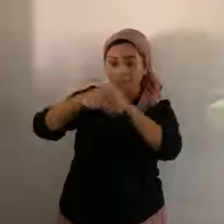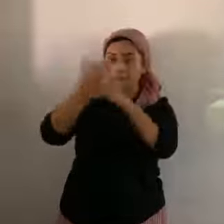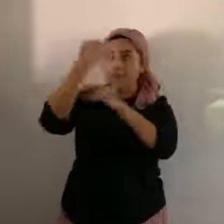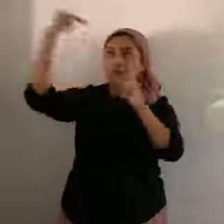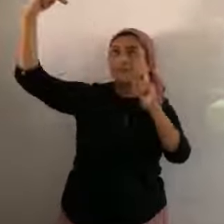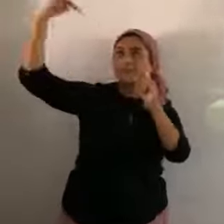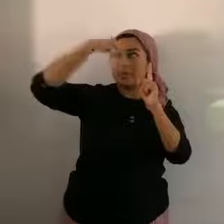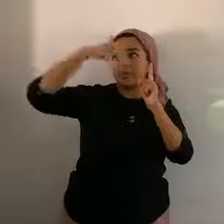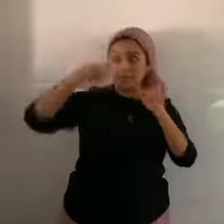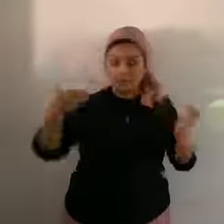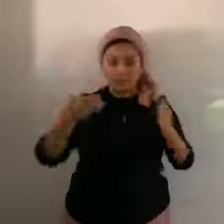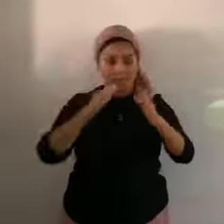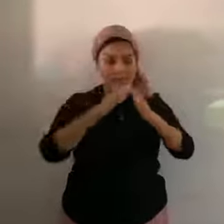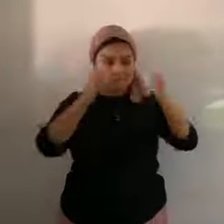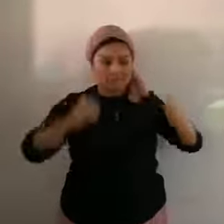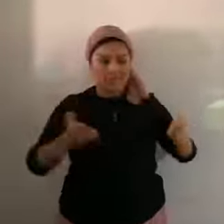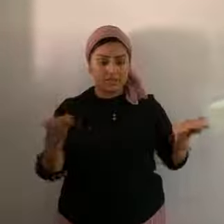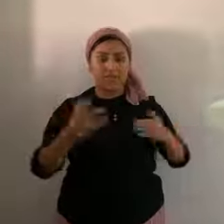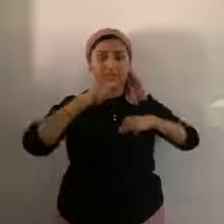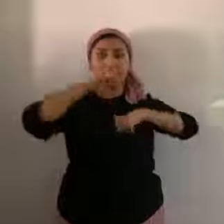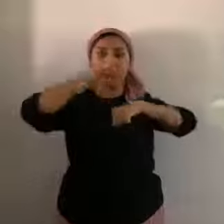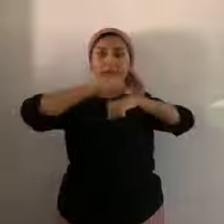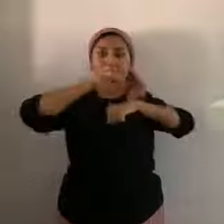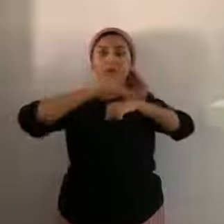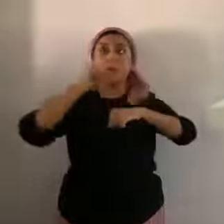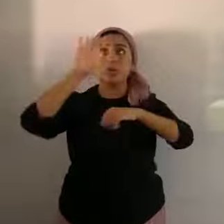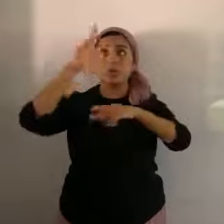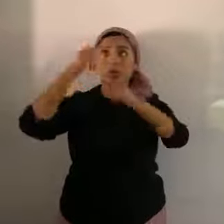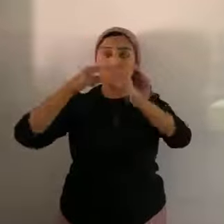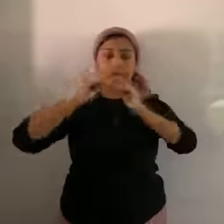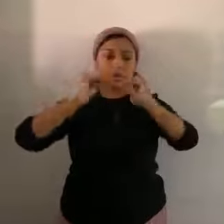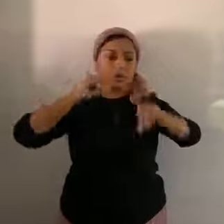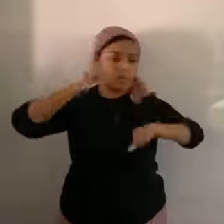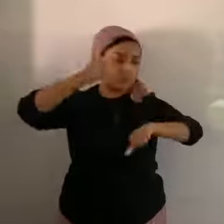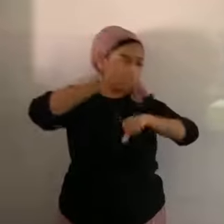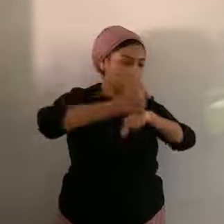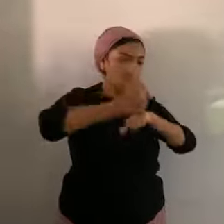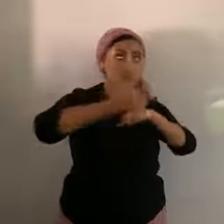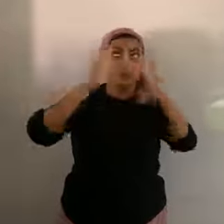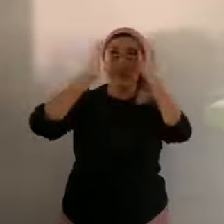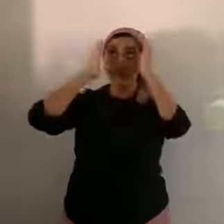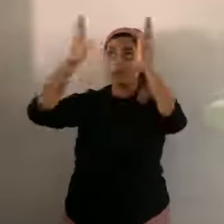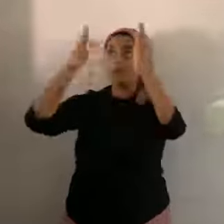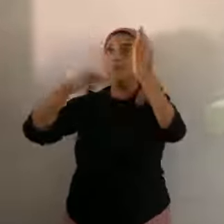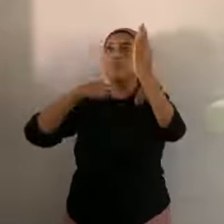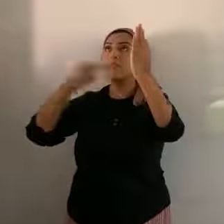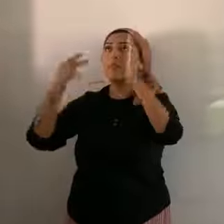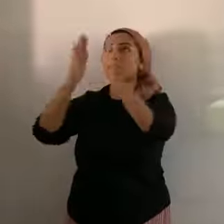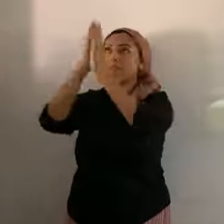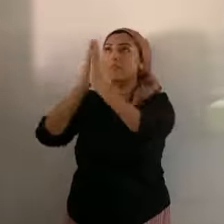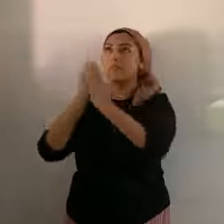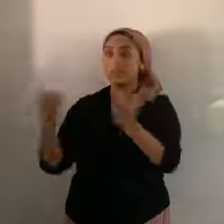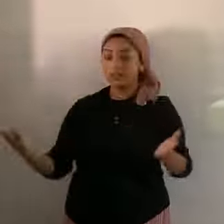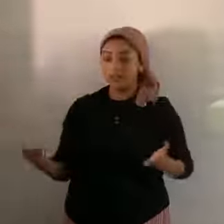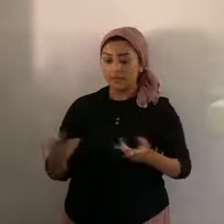casa, sobre este lugar del cual has dicho, mi nombre estará allí, y que oigas la oración que tu siervo haga en este